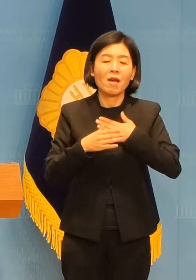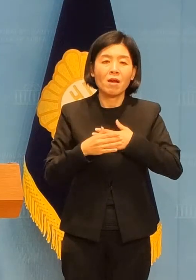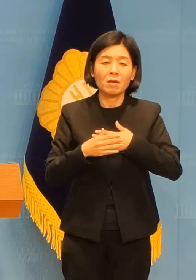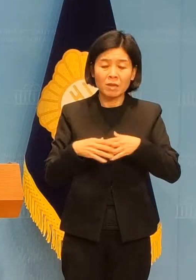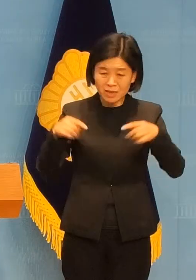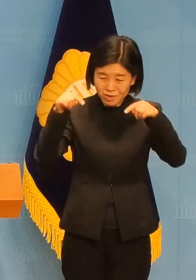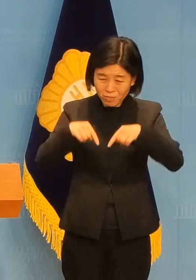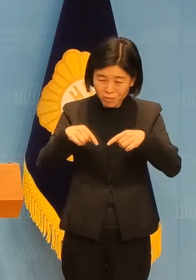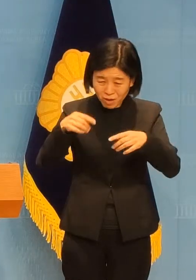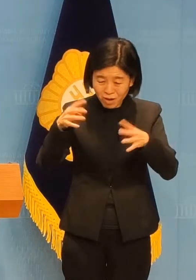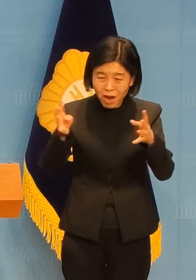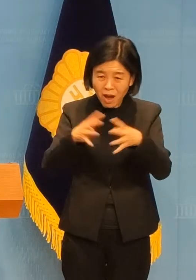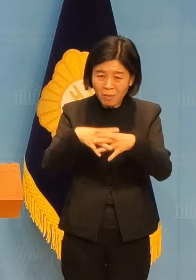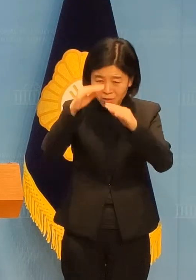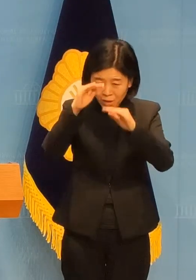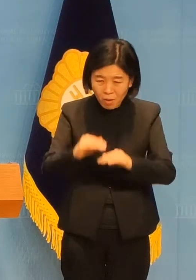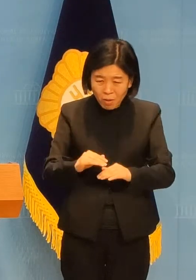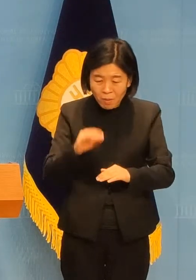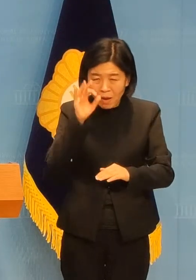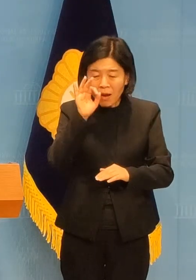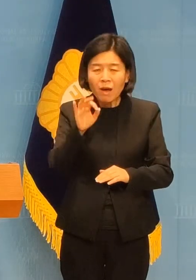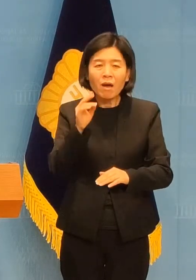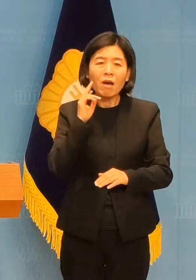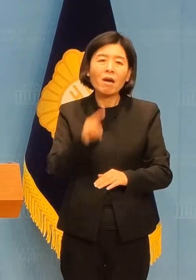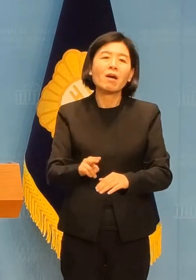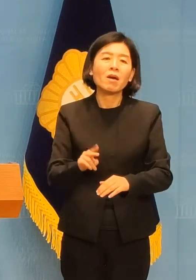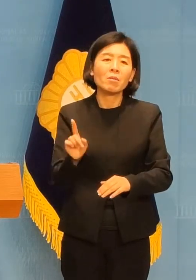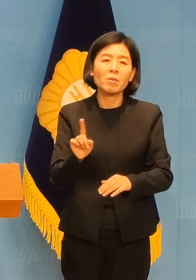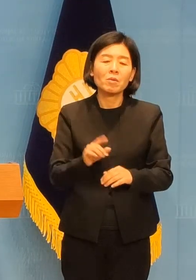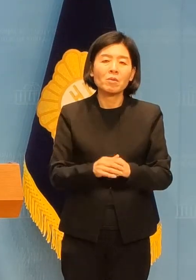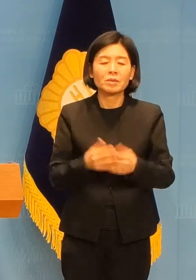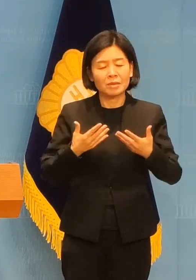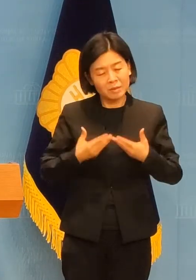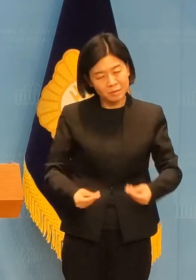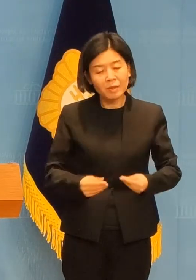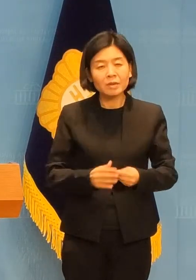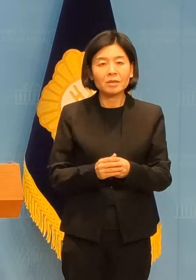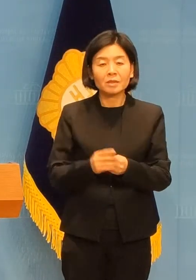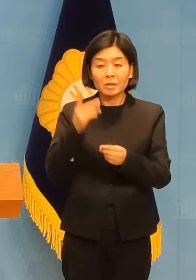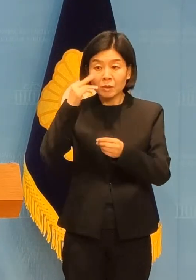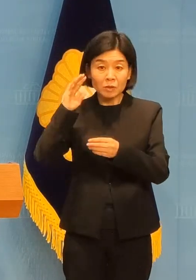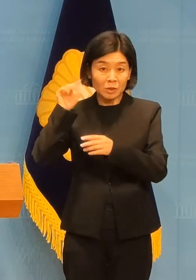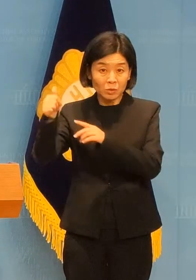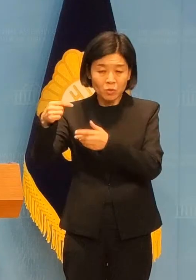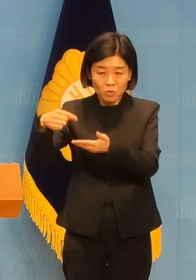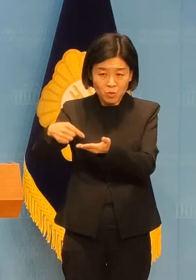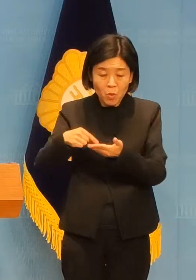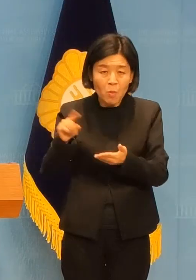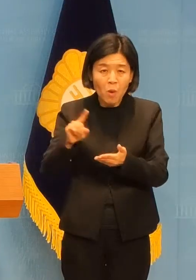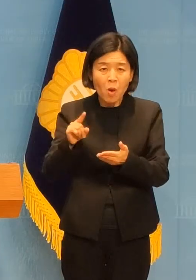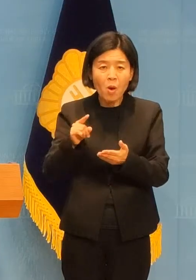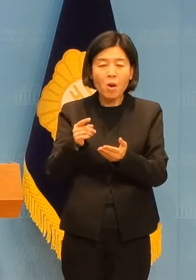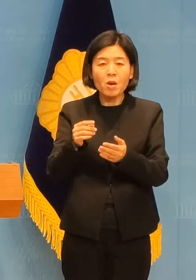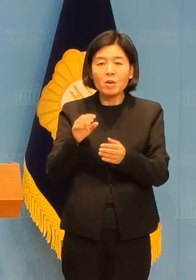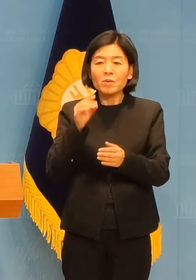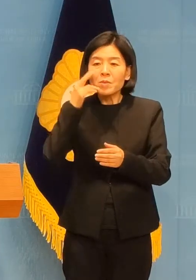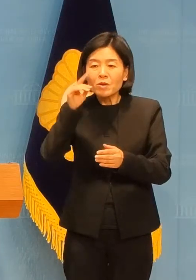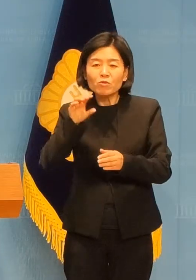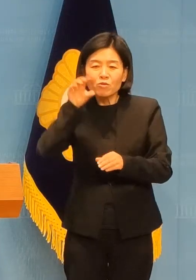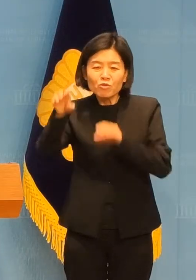결과는 참담합니다. 트럼프 행정부가 처음부터 요구해온 대미 투자 확대, 비관세 장벽 추가